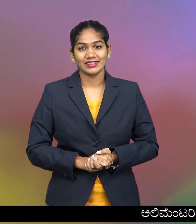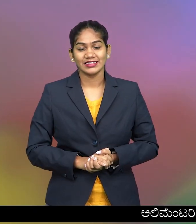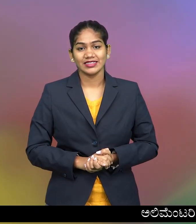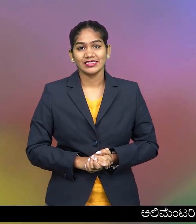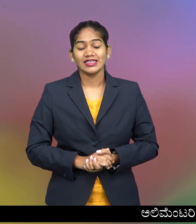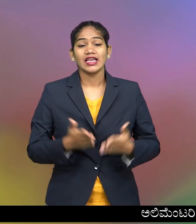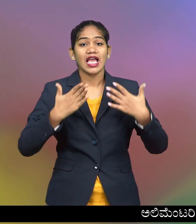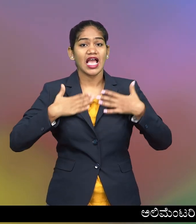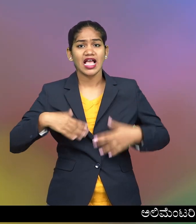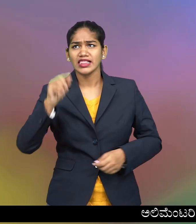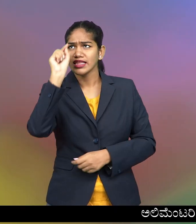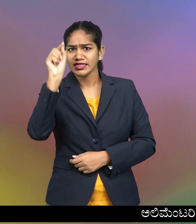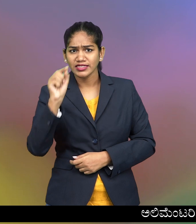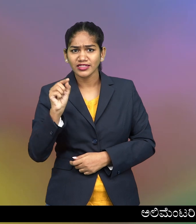ಎಲಿಮೆಂಟರಿ ಕಾಲುವೆಯ ಆರೋಗ್ಯದ ಅಂಶ,